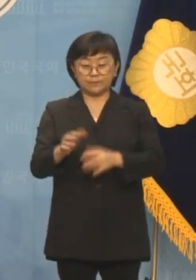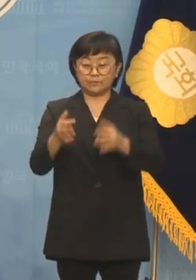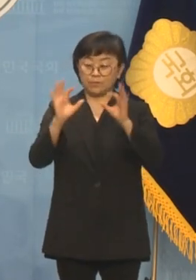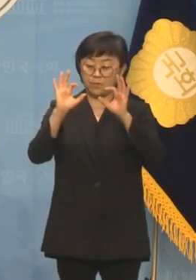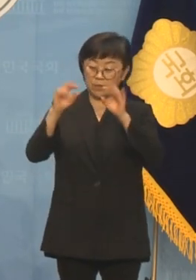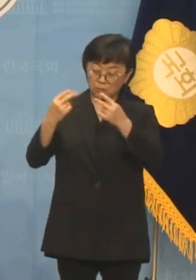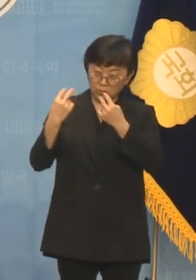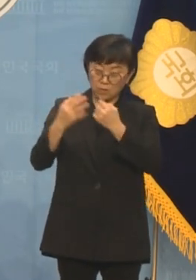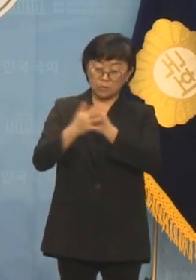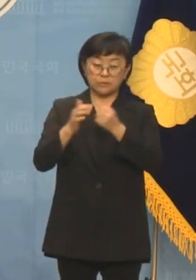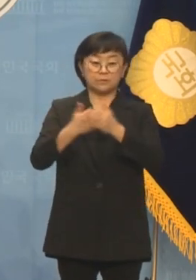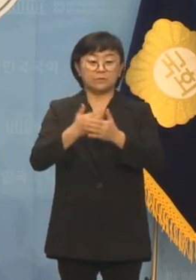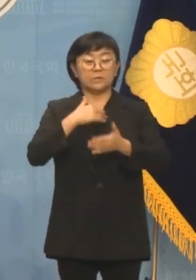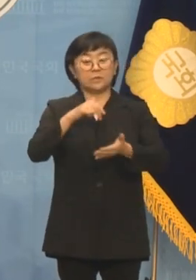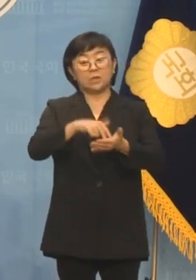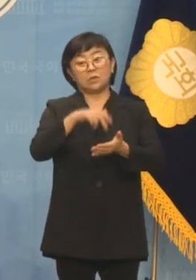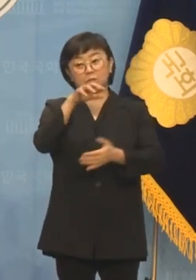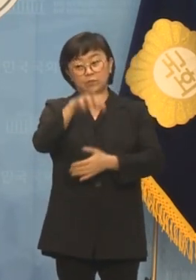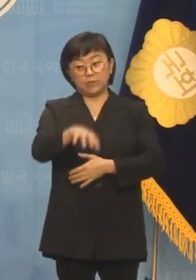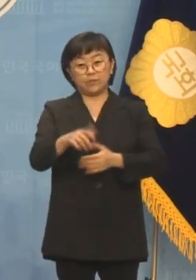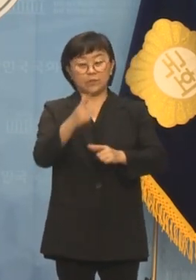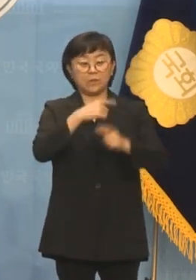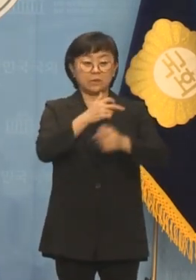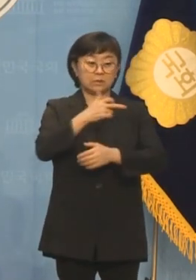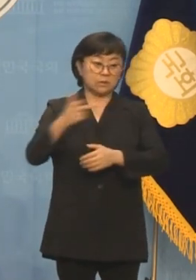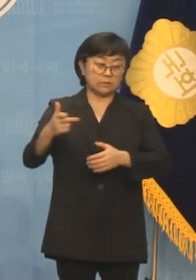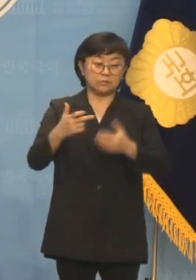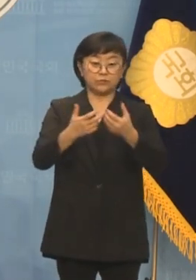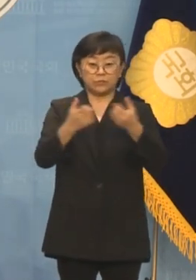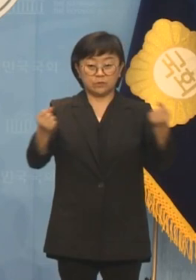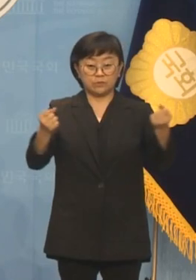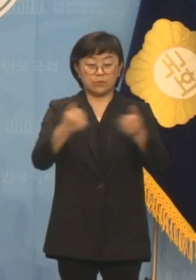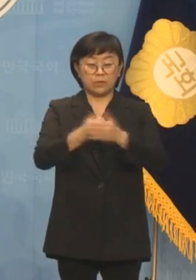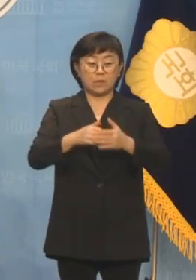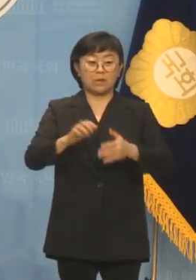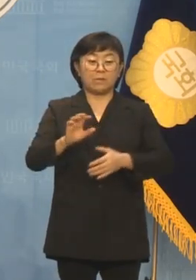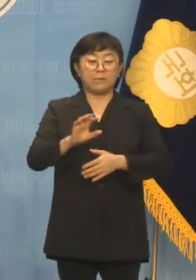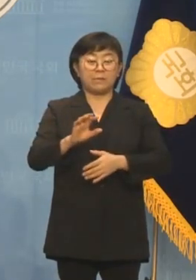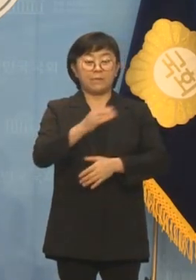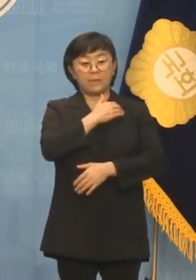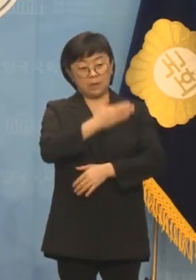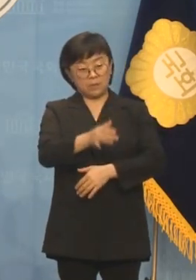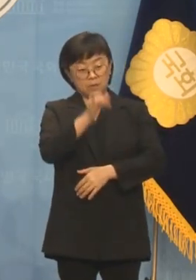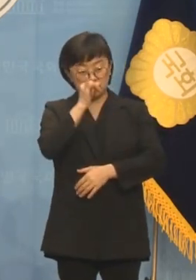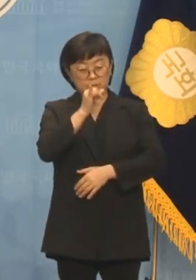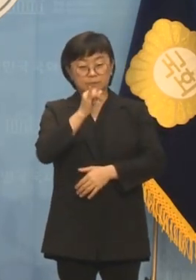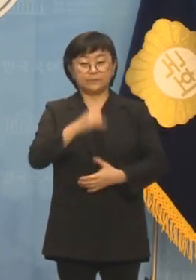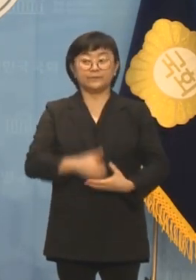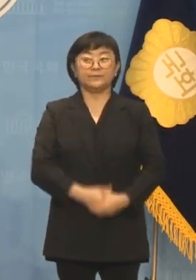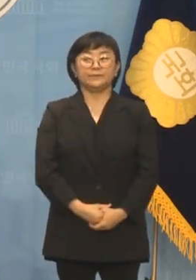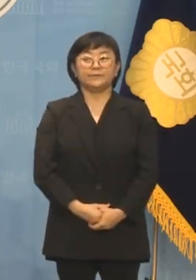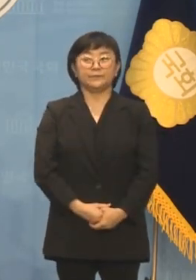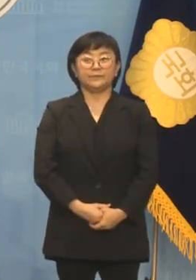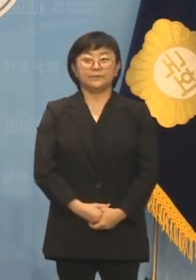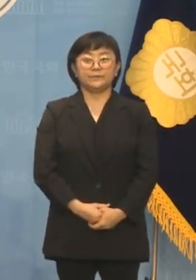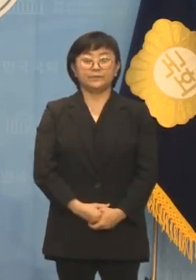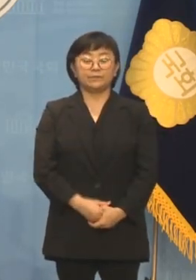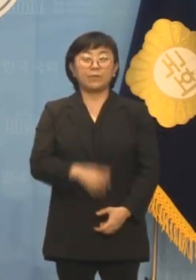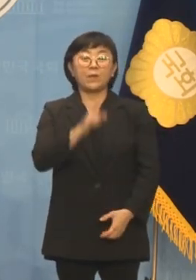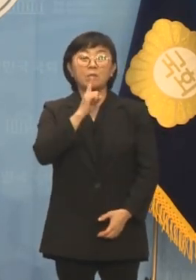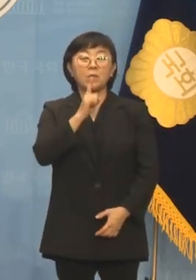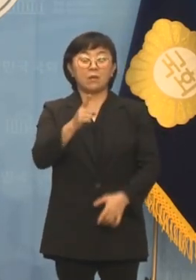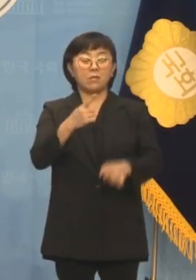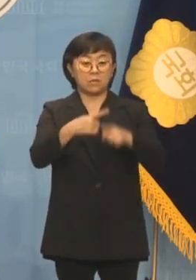돌아보니 제가 서 있는 곳에서 더 큰 분열과 반목을 만들고 있었습니다. 말로